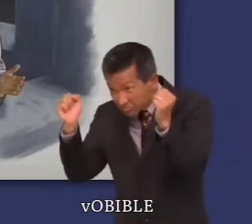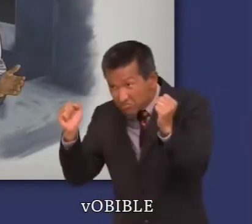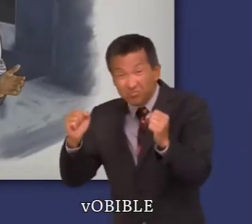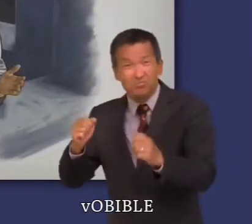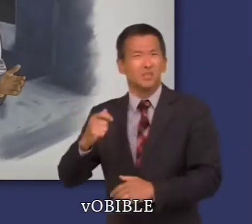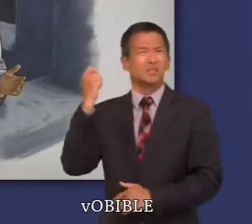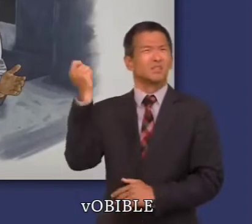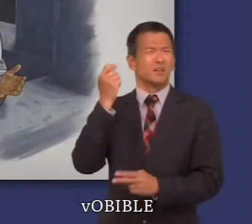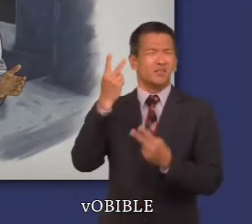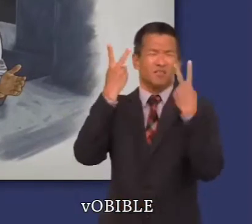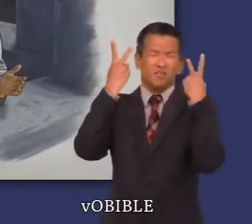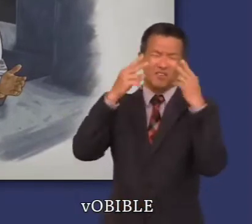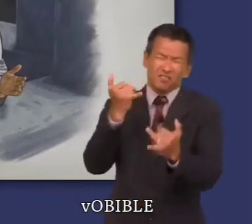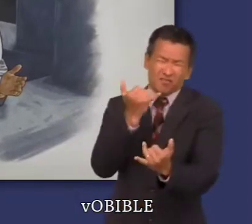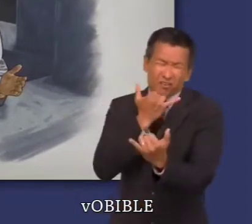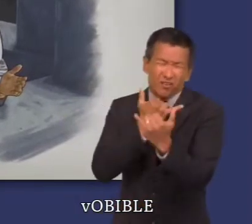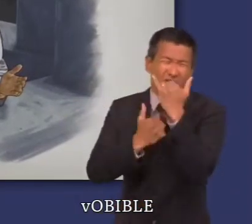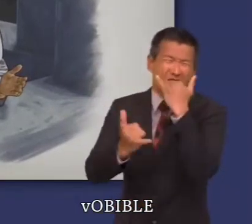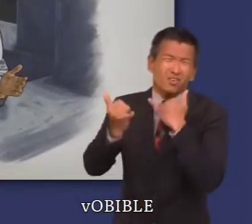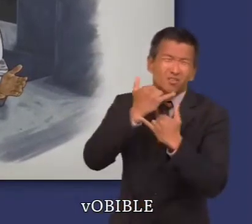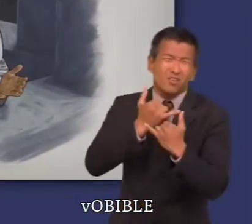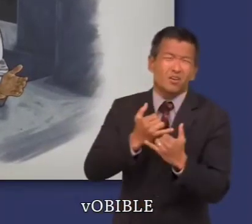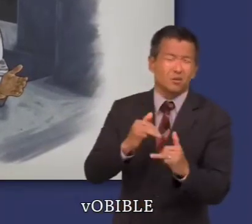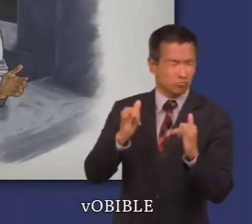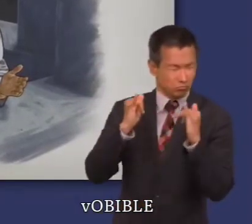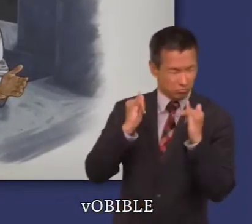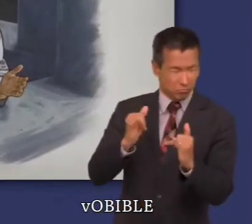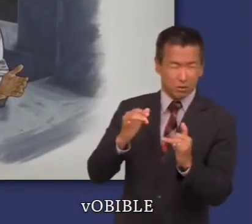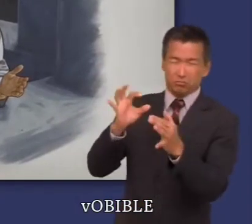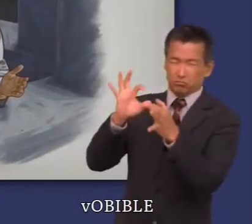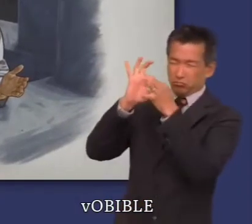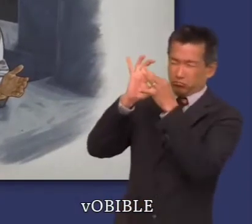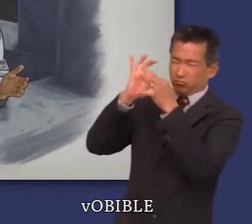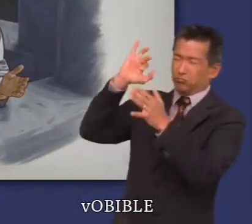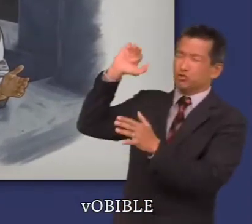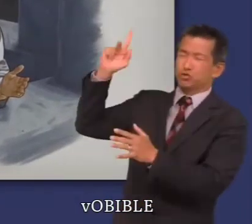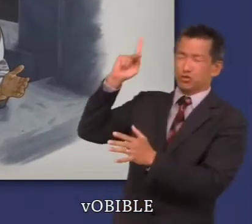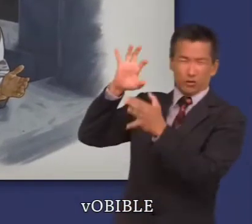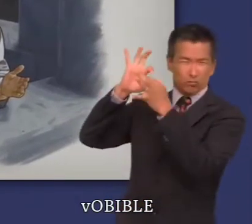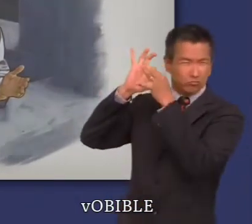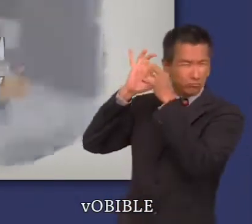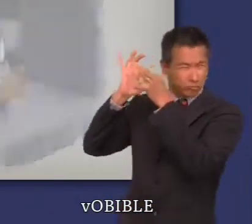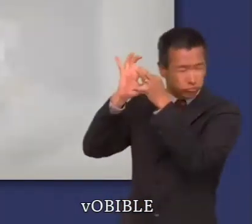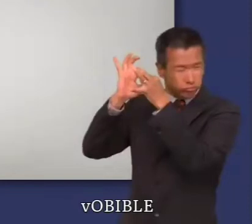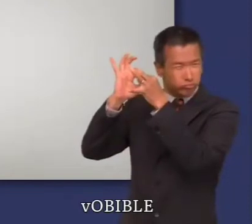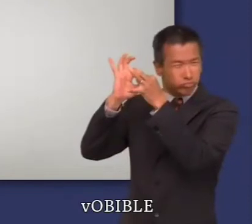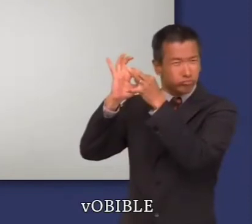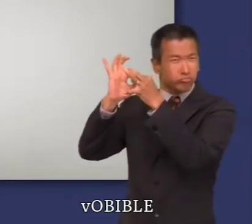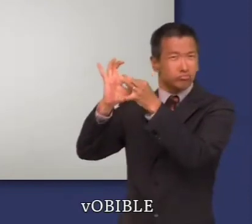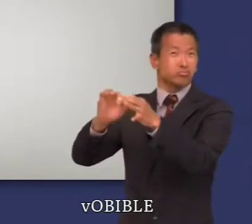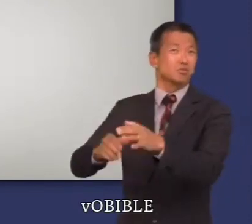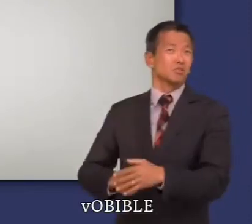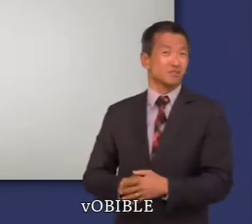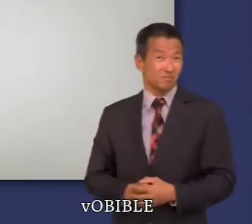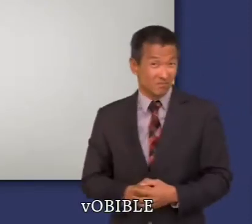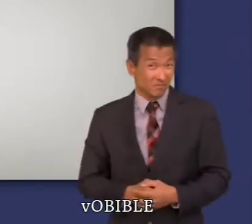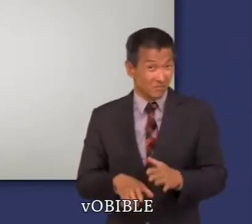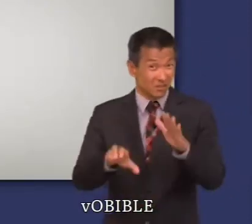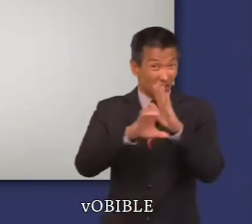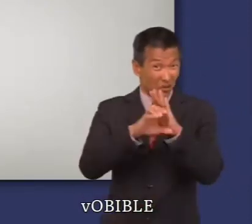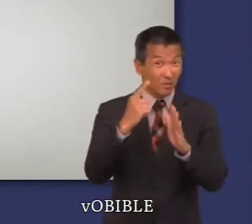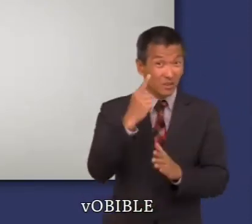ne formaient qu'un rouleau. Les prophètes Gad et Nathan qui ont achevé la rédaction de 1 Samuel, ont